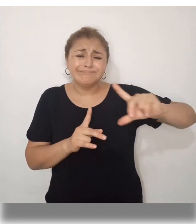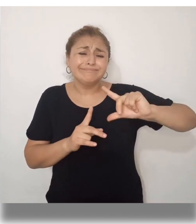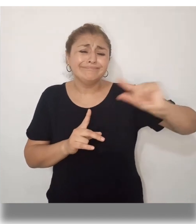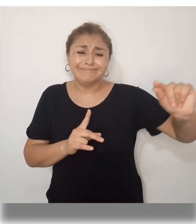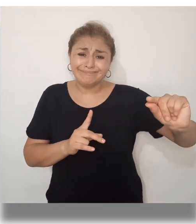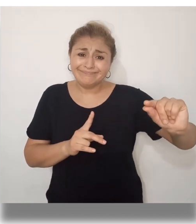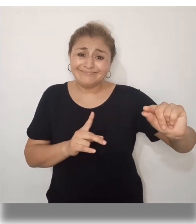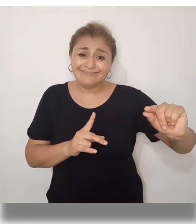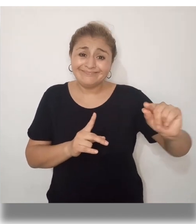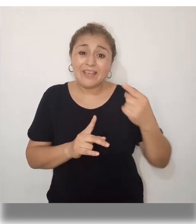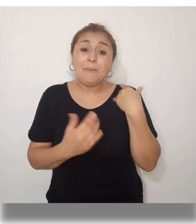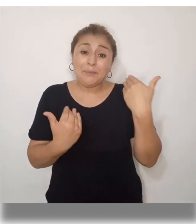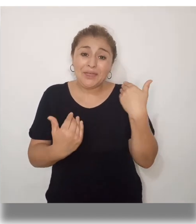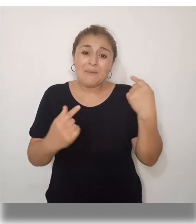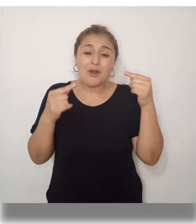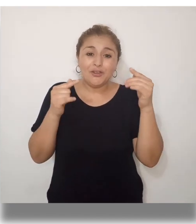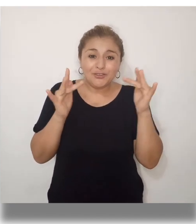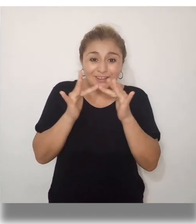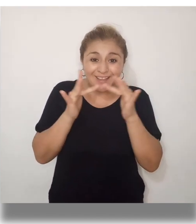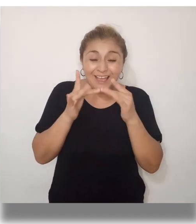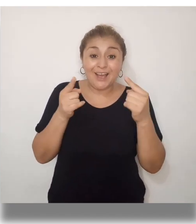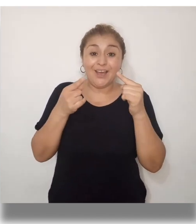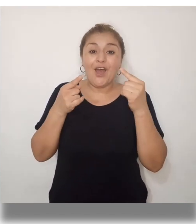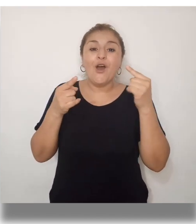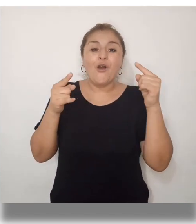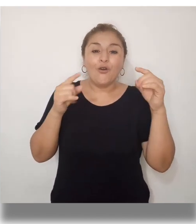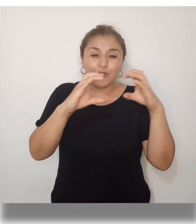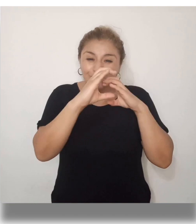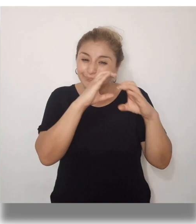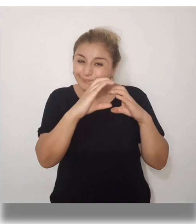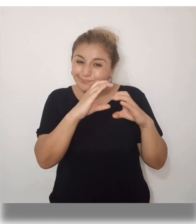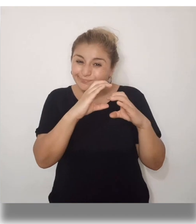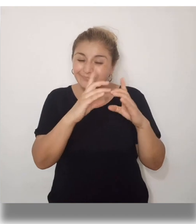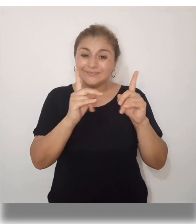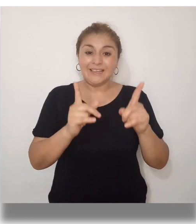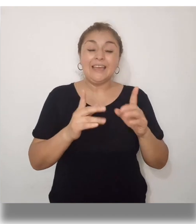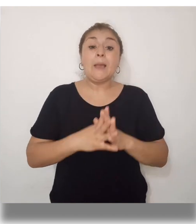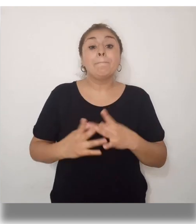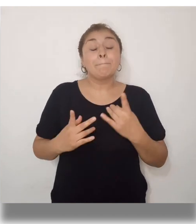pero a pesar de tener una comunicación tan fluida